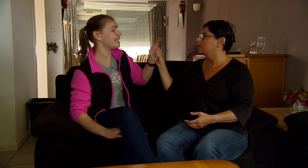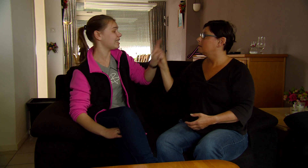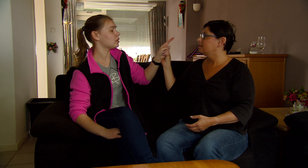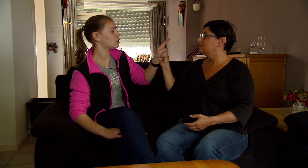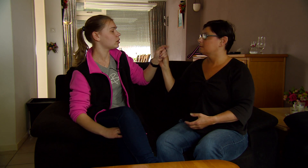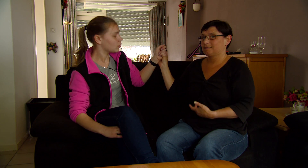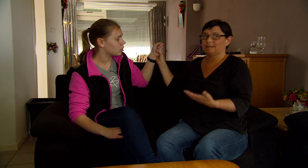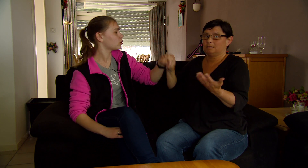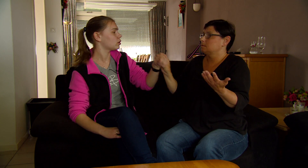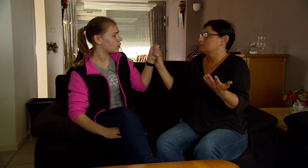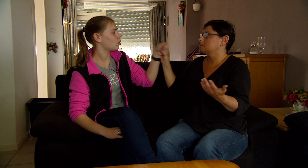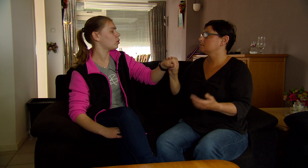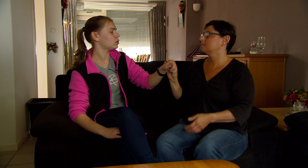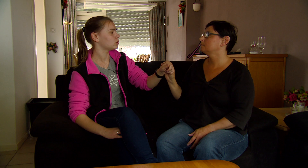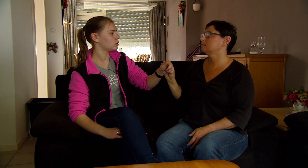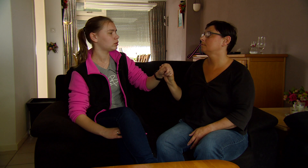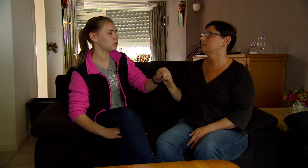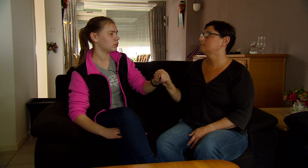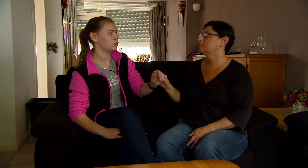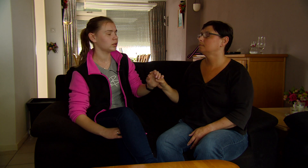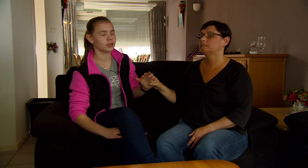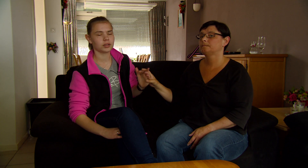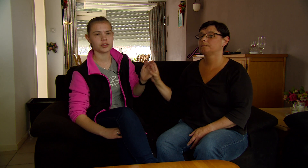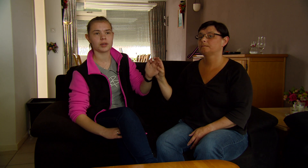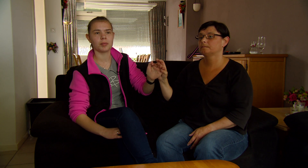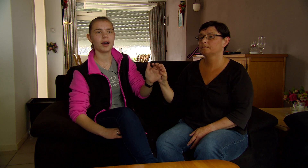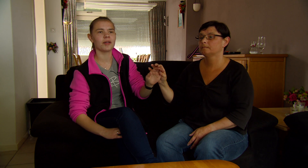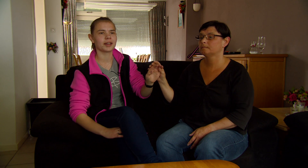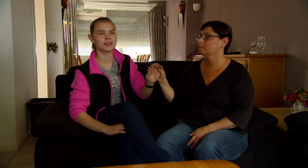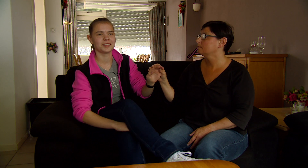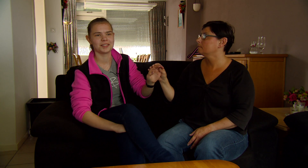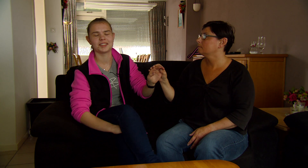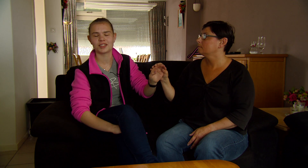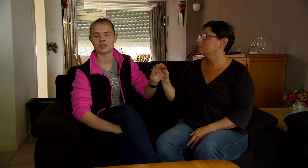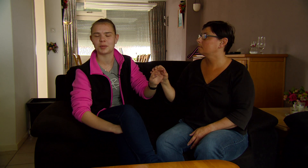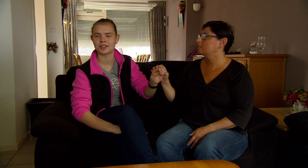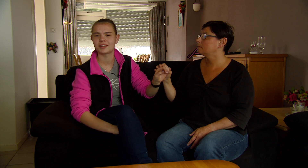Niet. Ja, het is bij haar weg. Het is echt afgepakt.